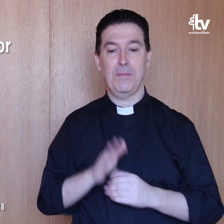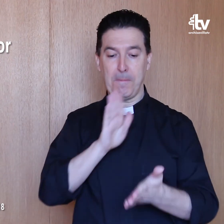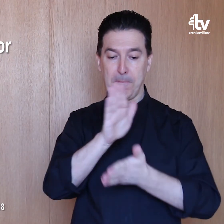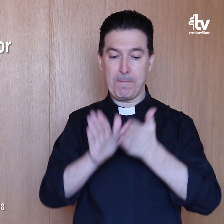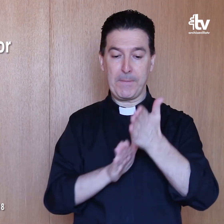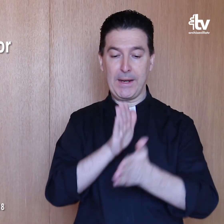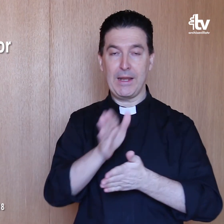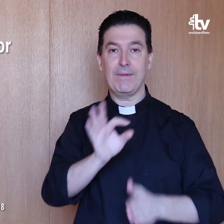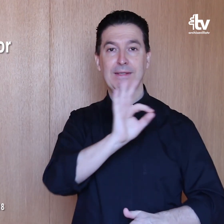Palabra del Señor